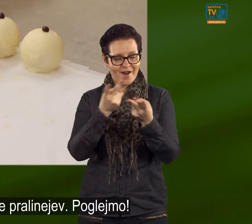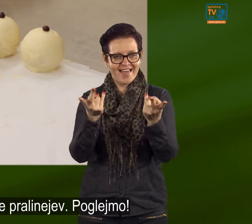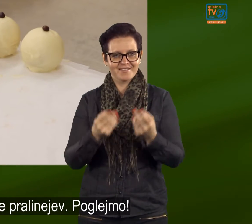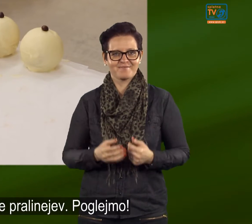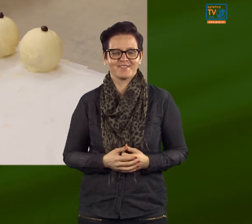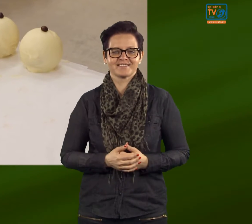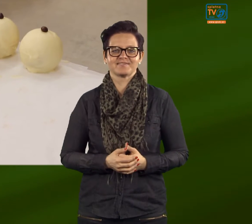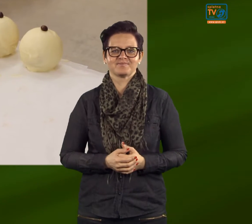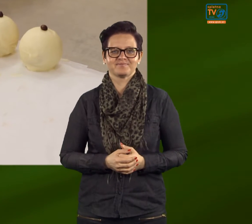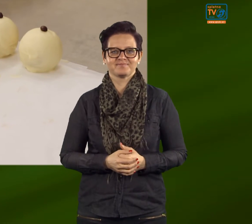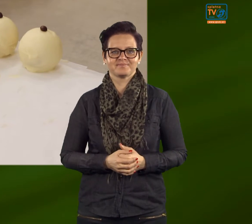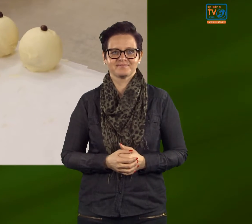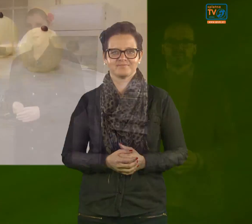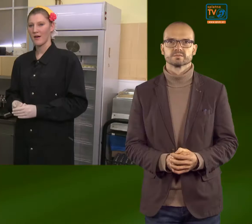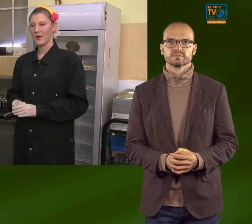Poglejmo.